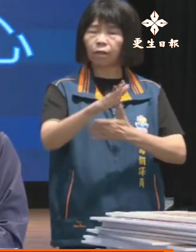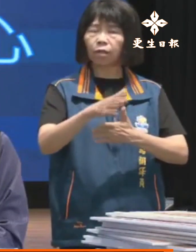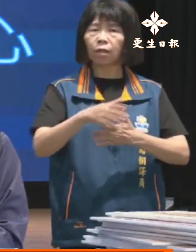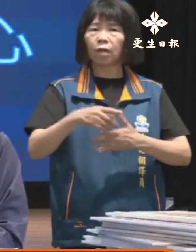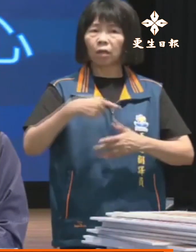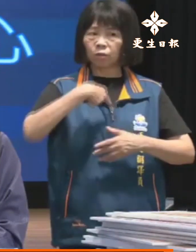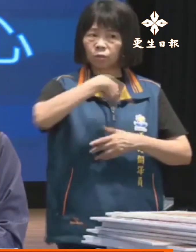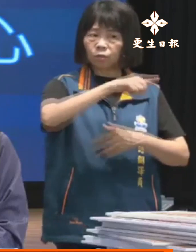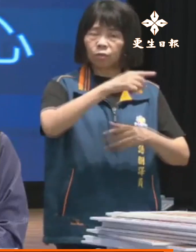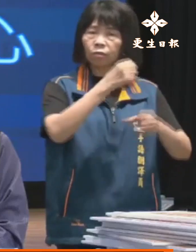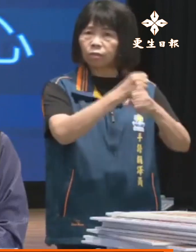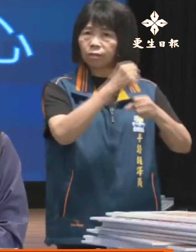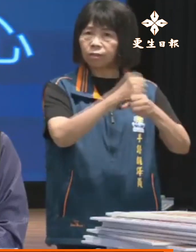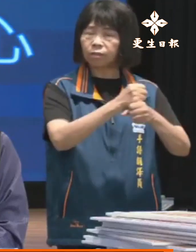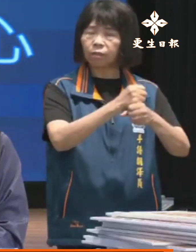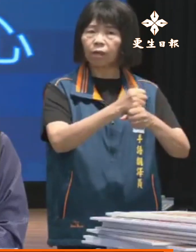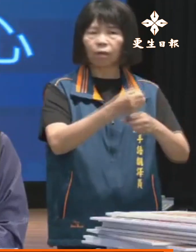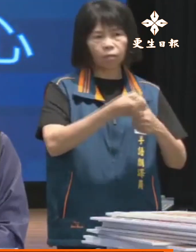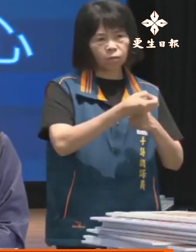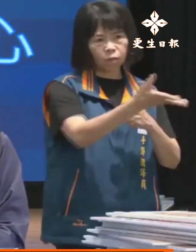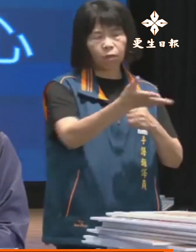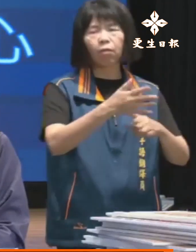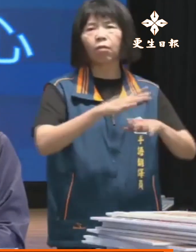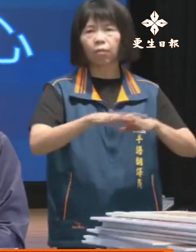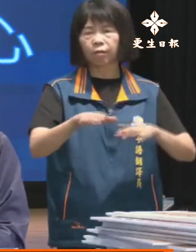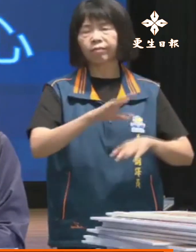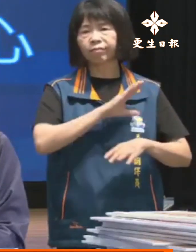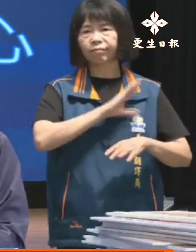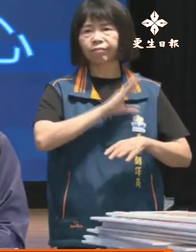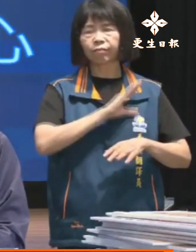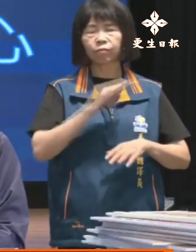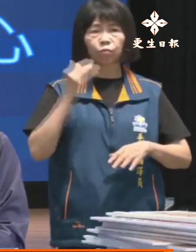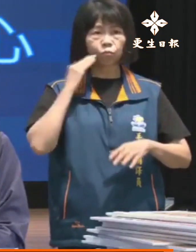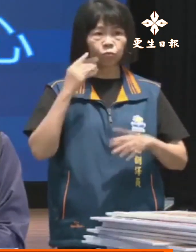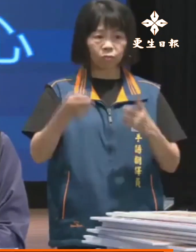案出现，他们都会非常的积极，非常的努力，去做防疫的工作。